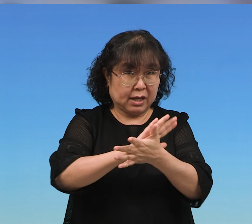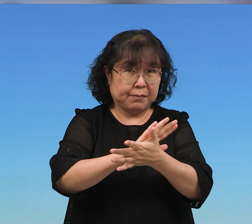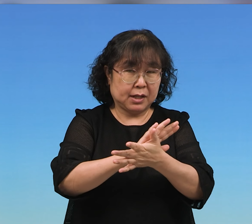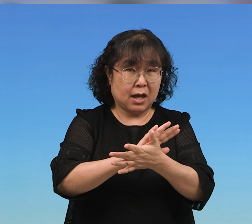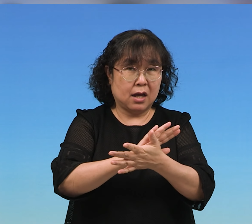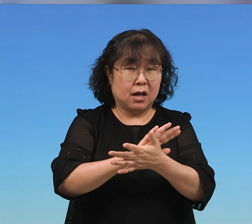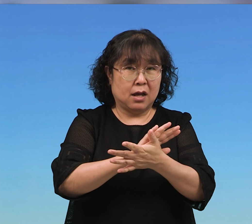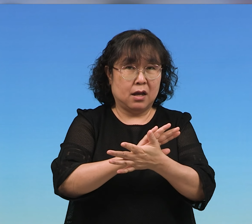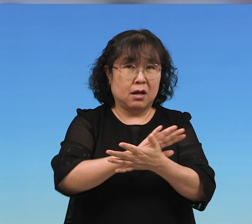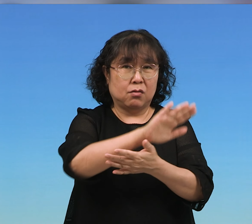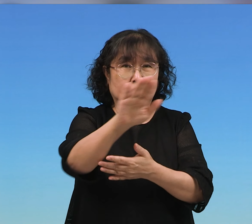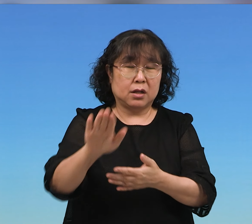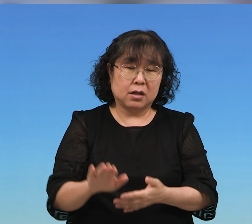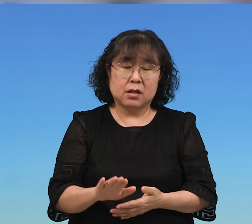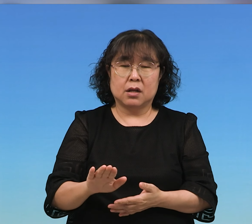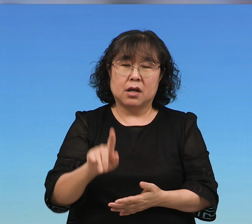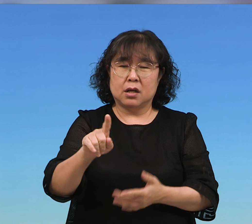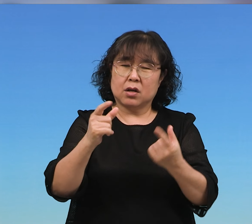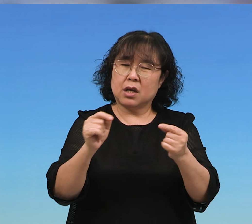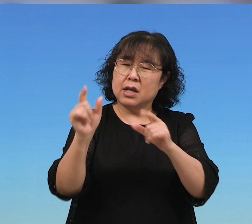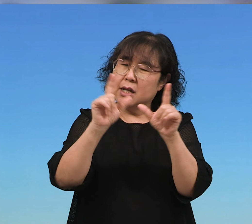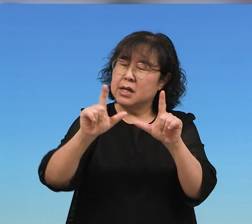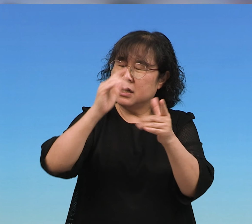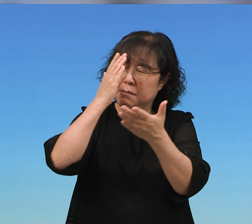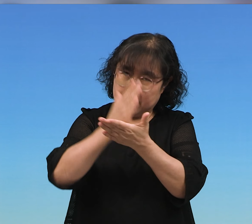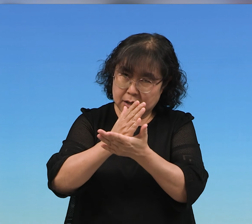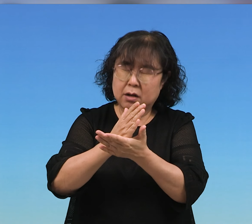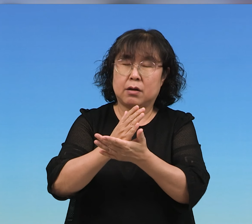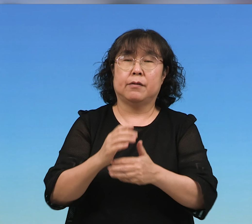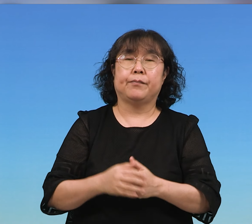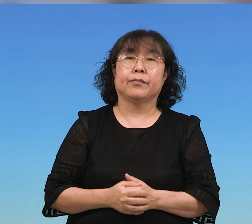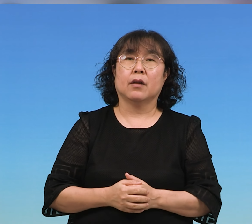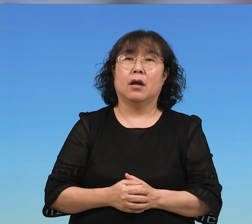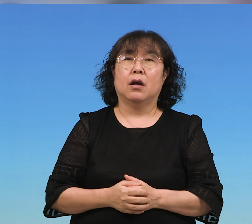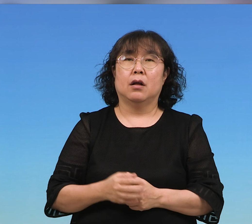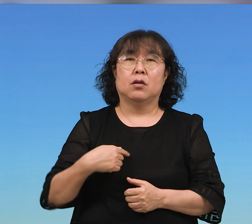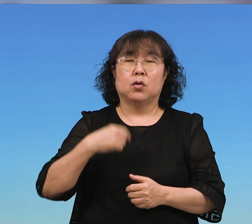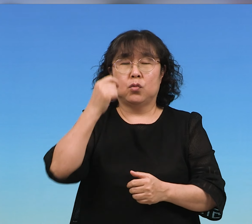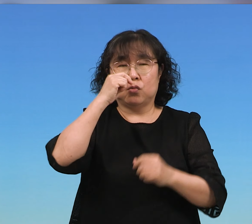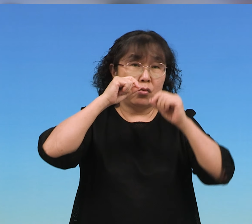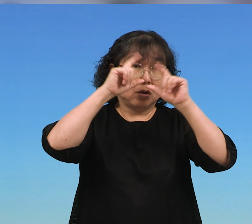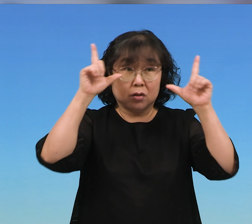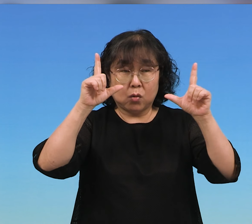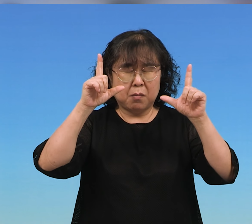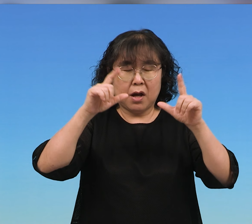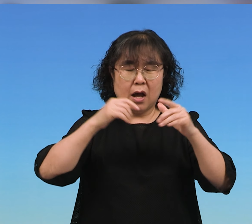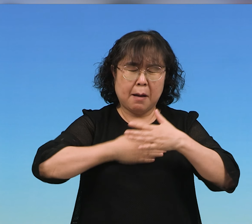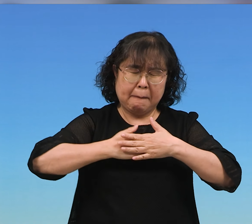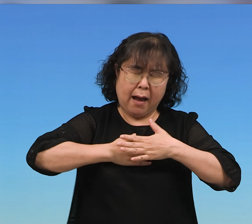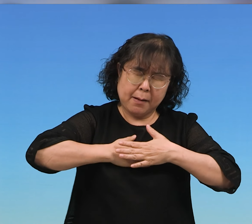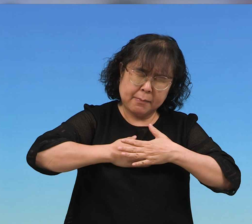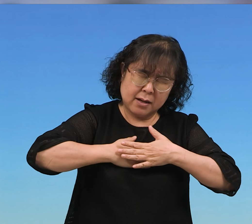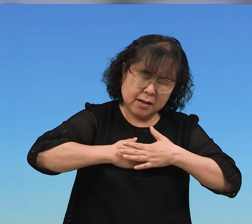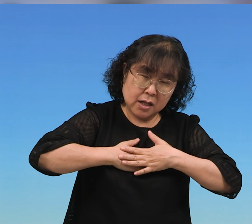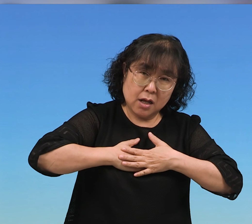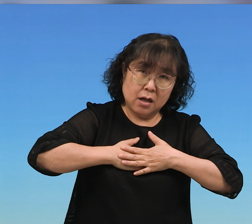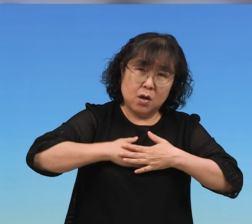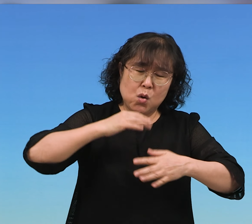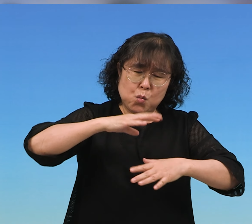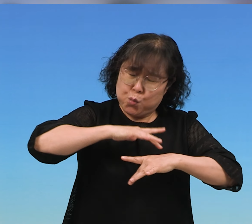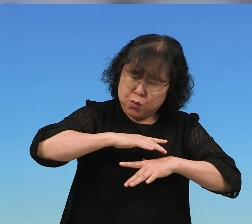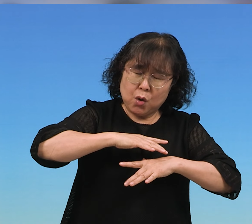여러분, 오늘 우리 평생 이렇게 살 겁니까? 눈 뜨면 불안으로 하루를 시작하고 하루를 마감하는